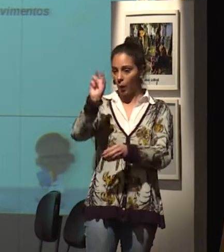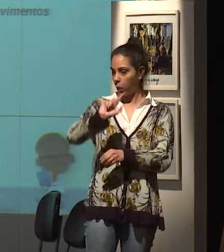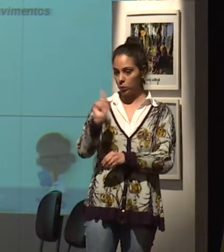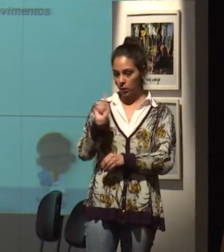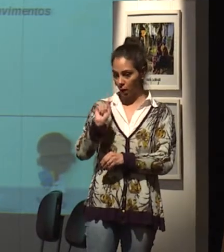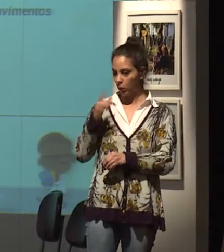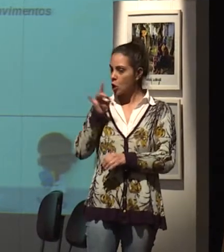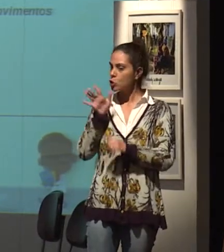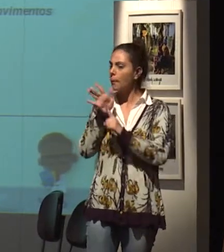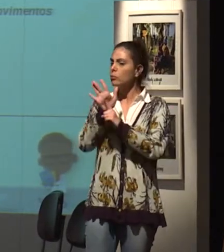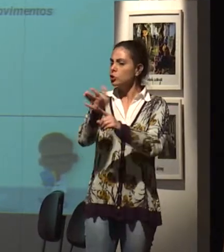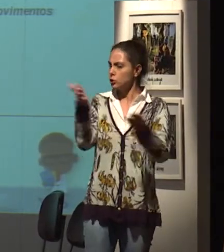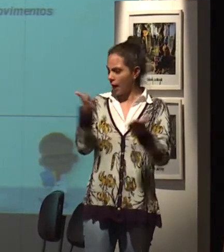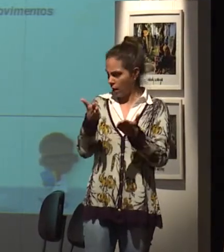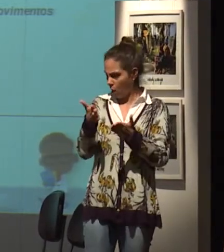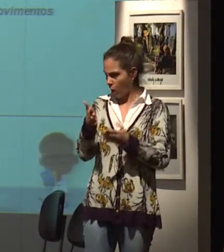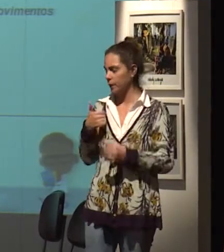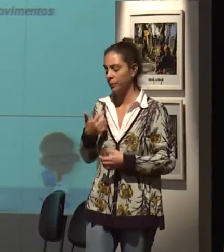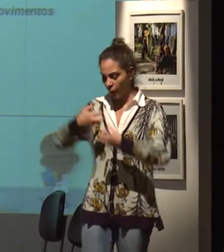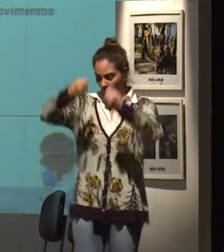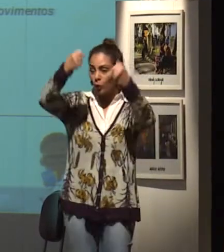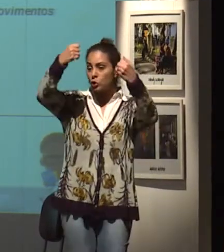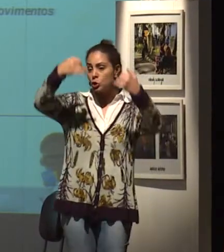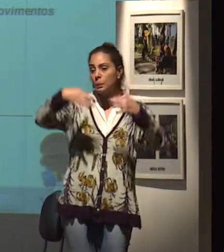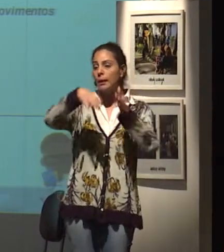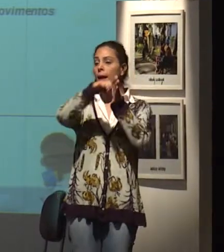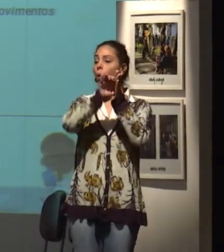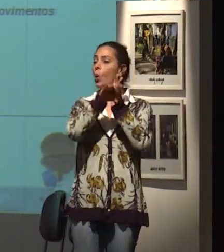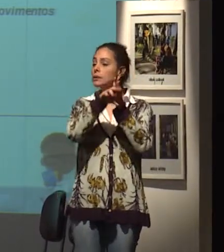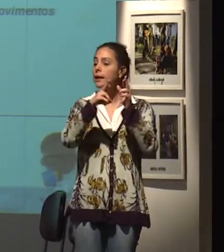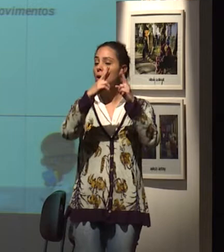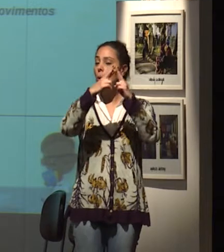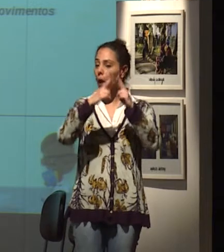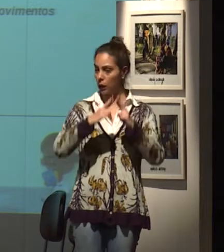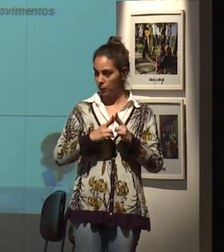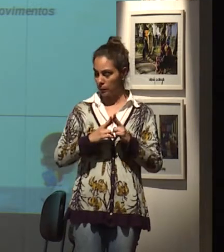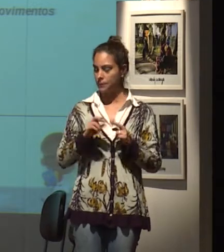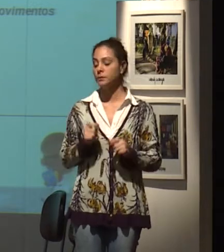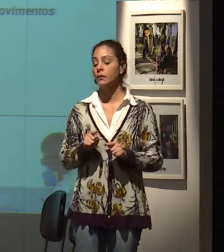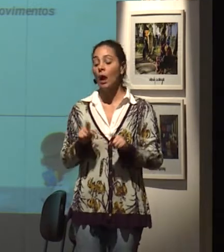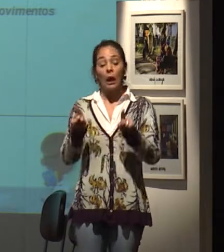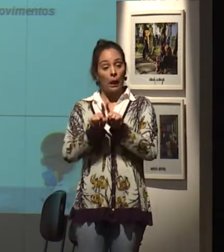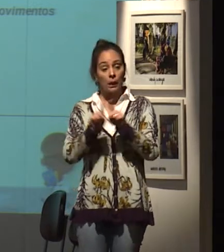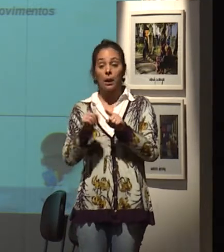Eu não distribuí esse material para os alunos, só estou apresentando agora para vocês. E era para explicar o conceito sobre